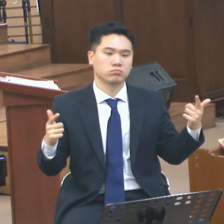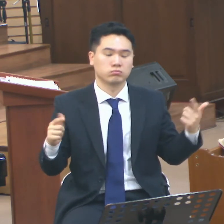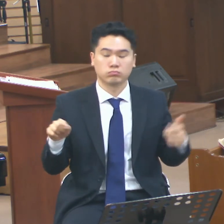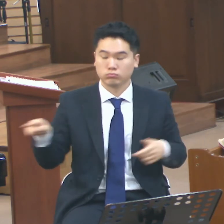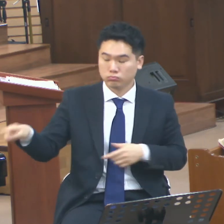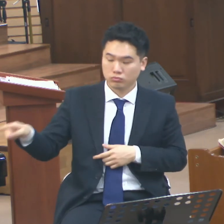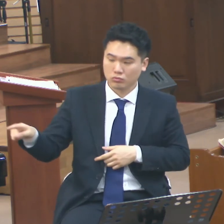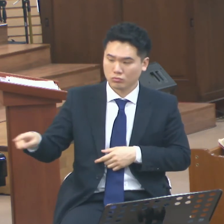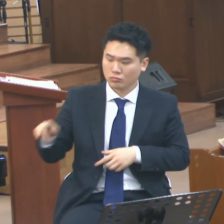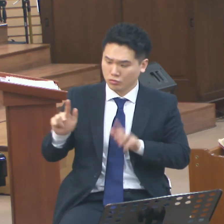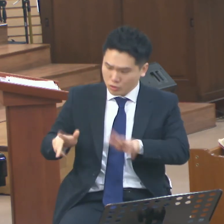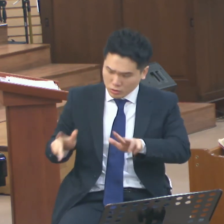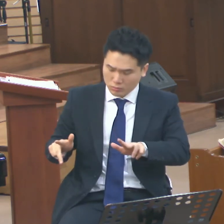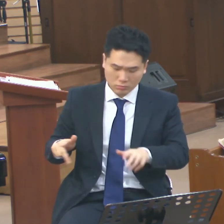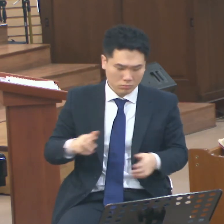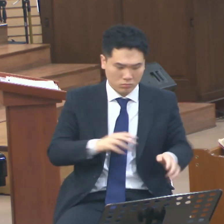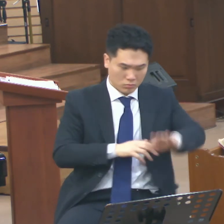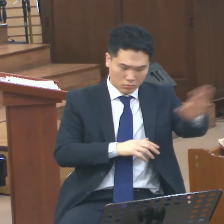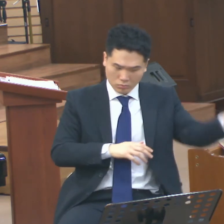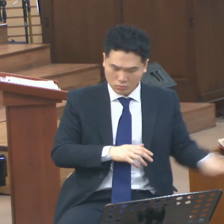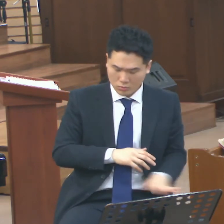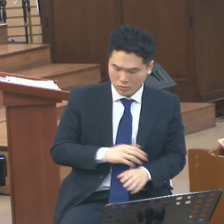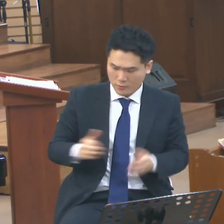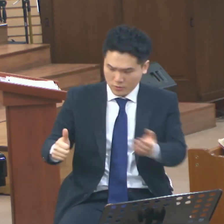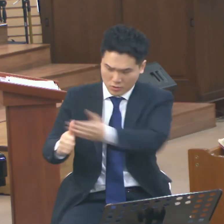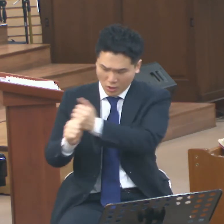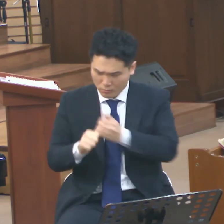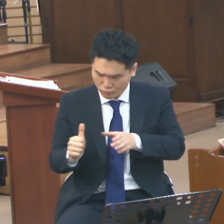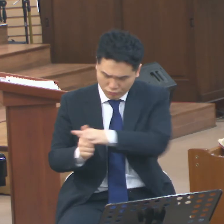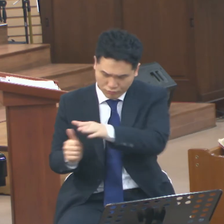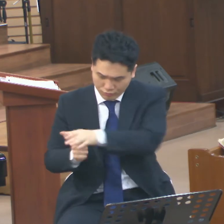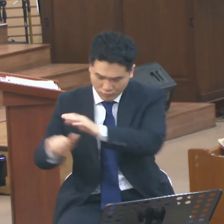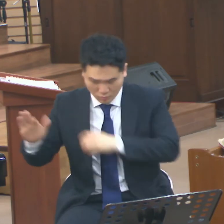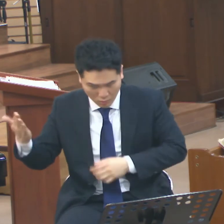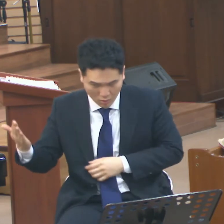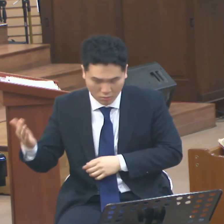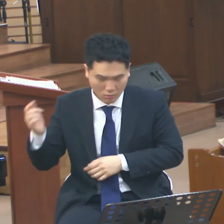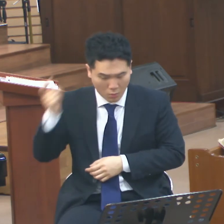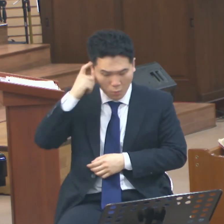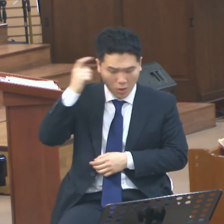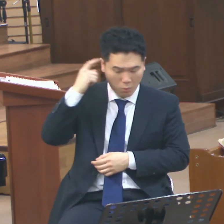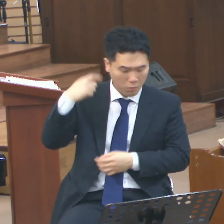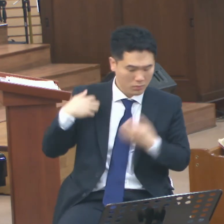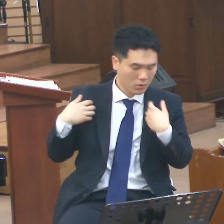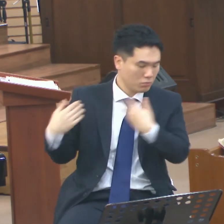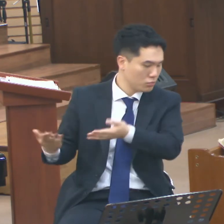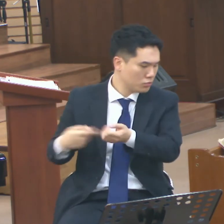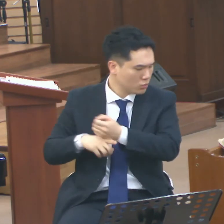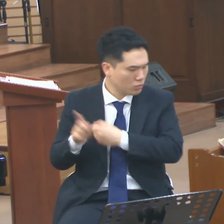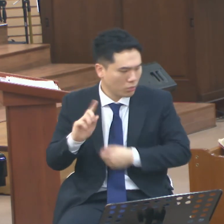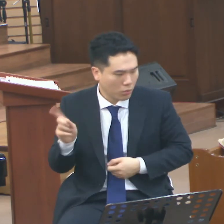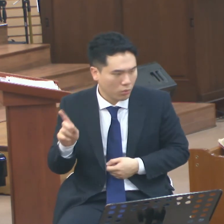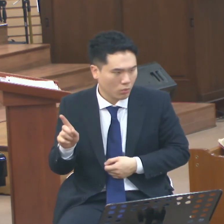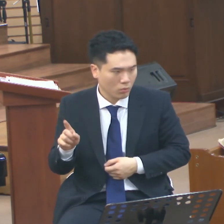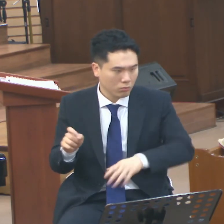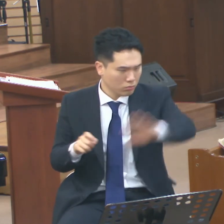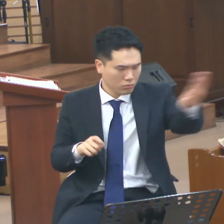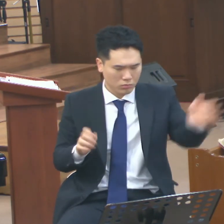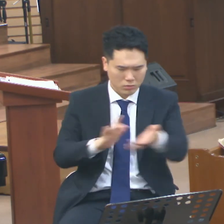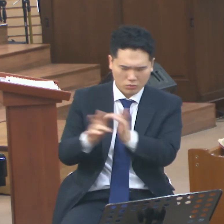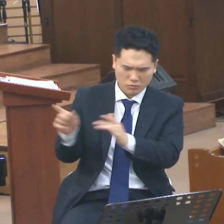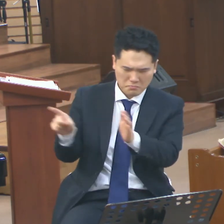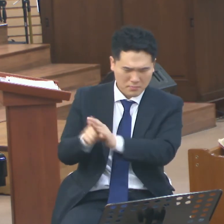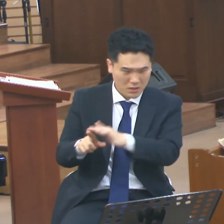거지? 하면서 당국자들, 단속해야 될 사람들이 예수를 그리스도로 믿고 있는가라고 반박할 정도로